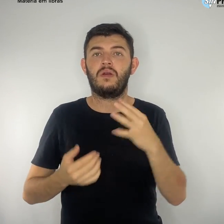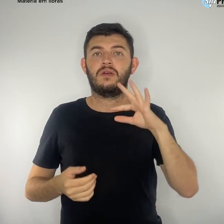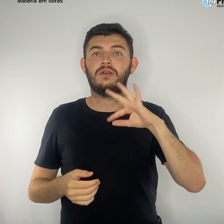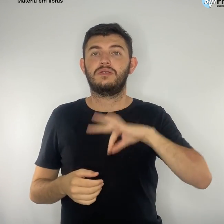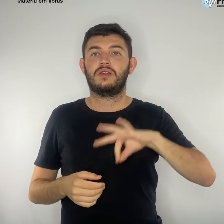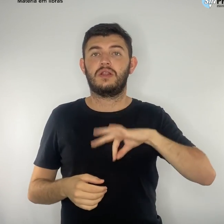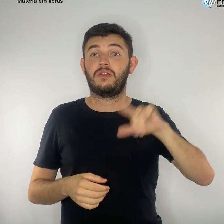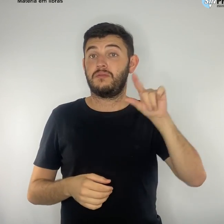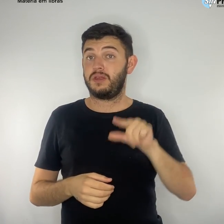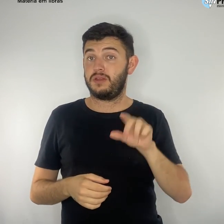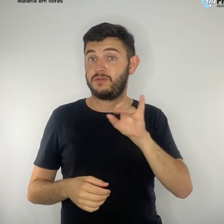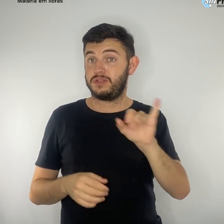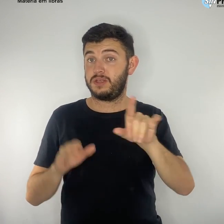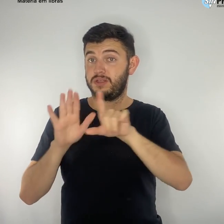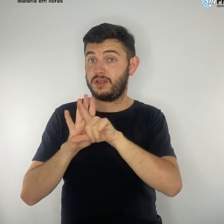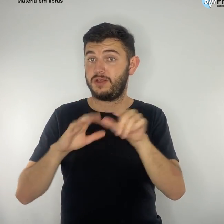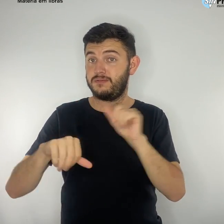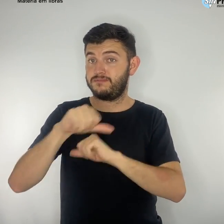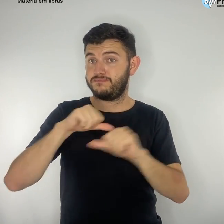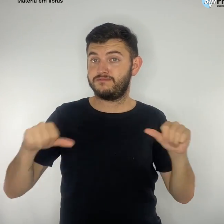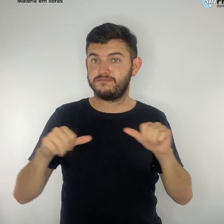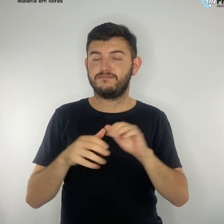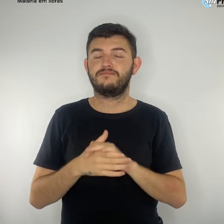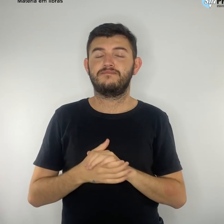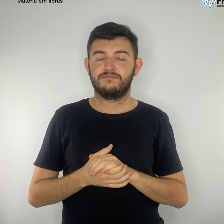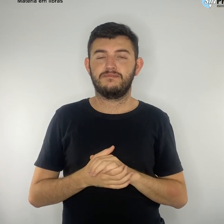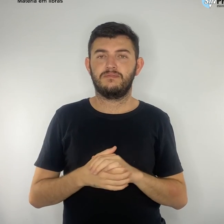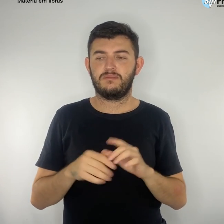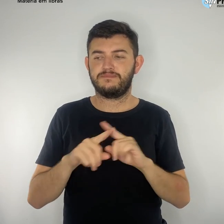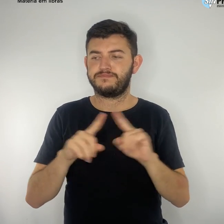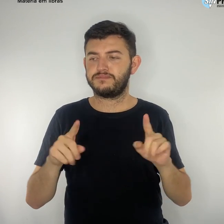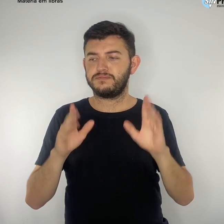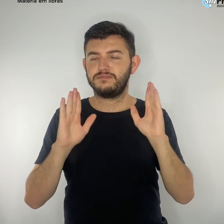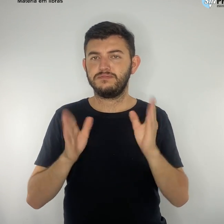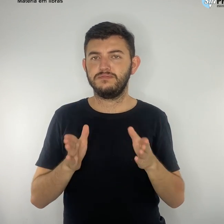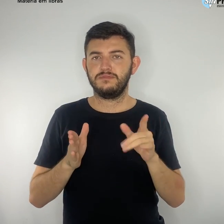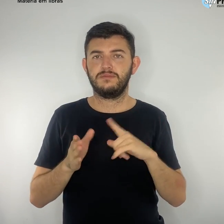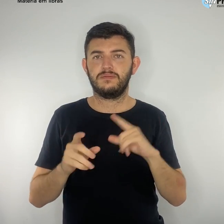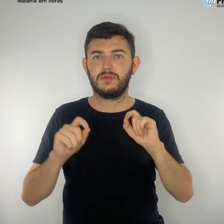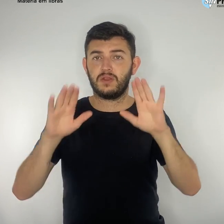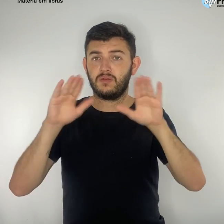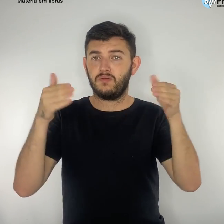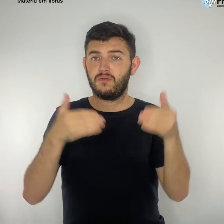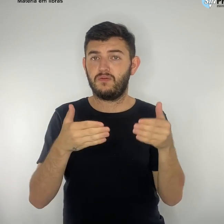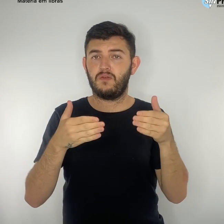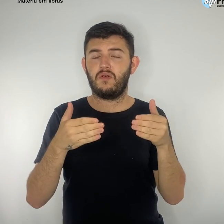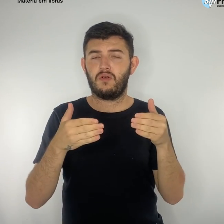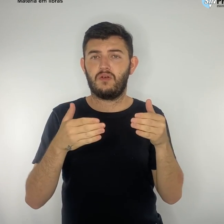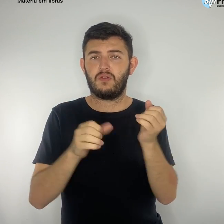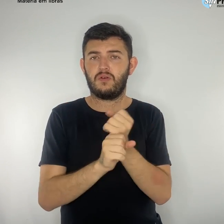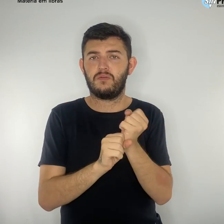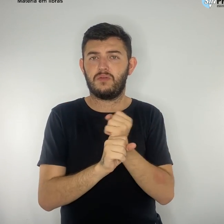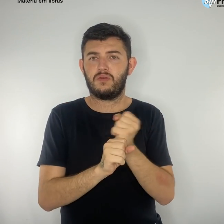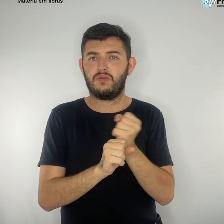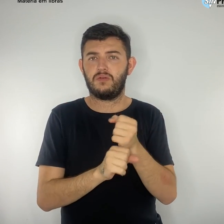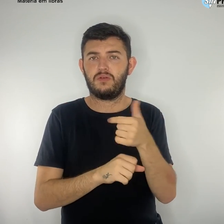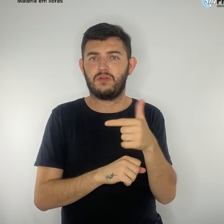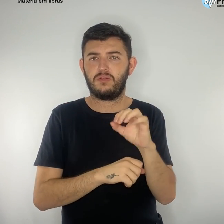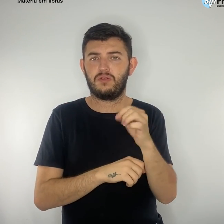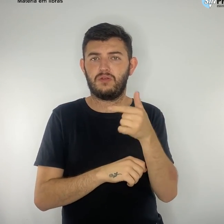ela fosse renovada. Ampliando o olhar para 2023 e tendo como